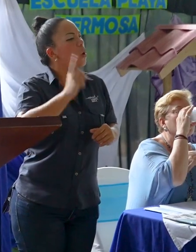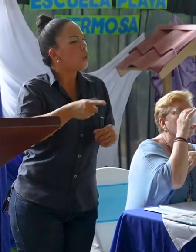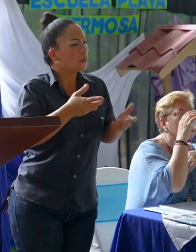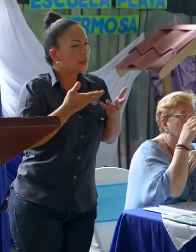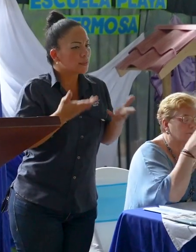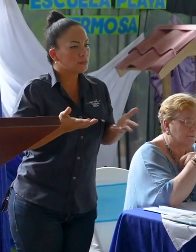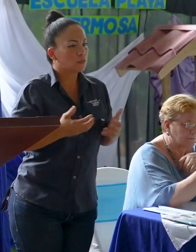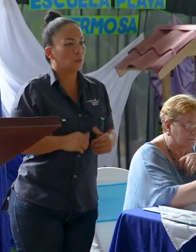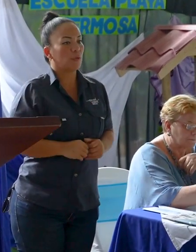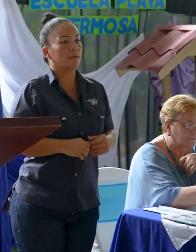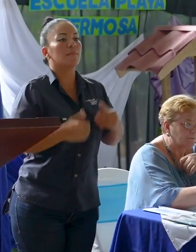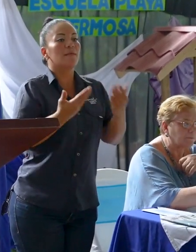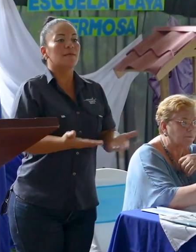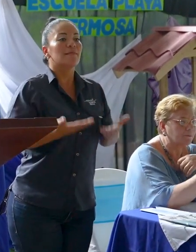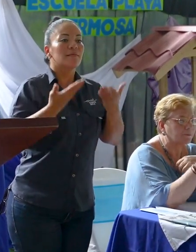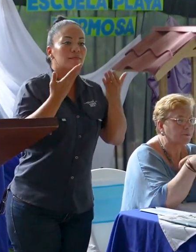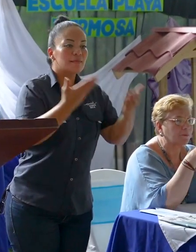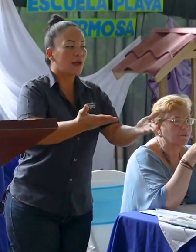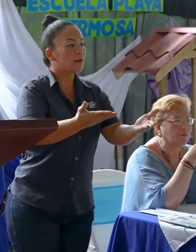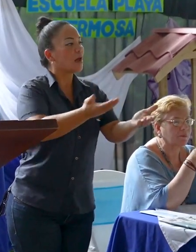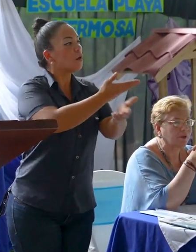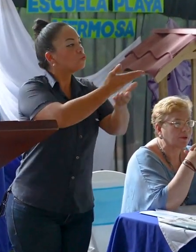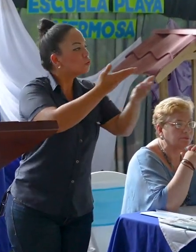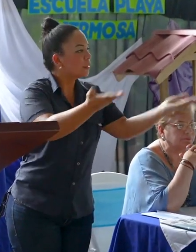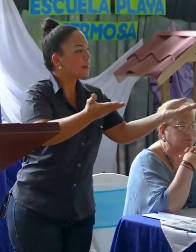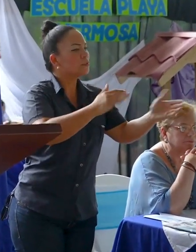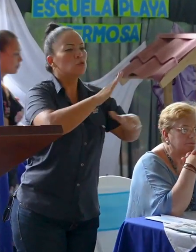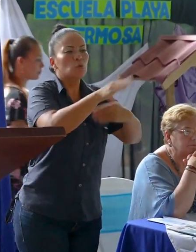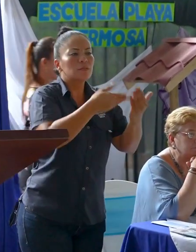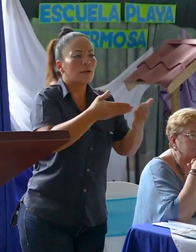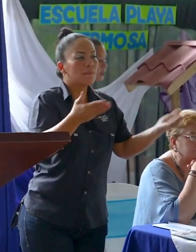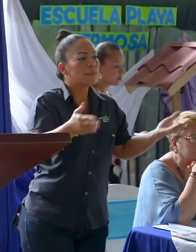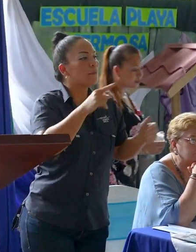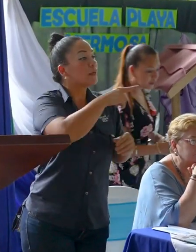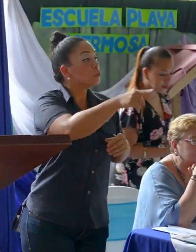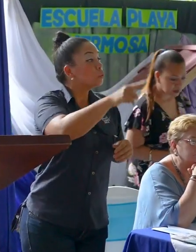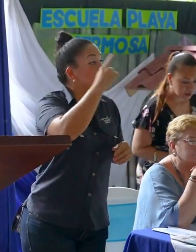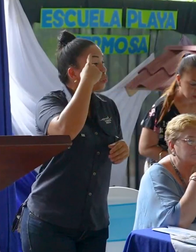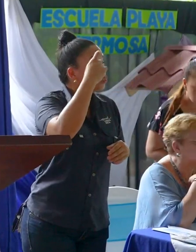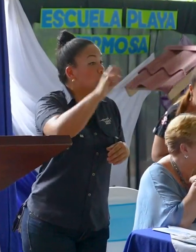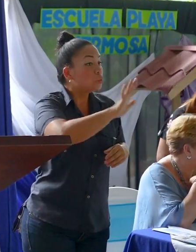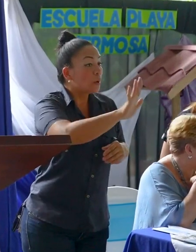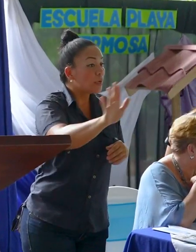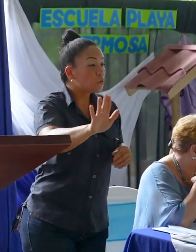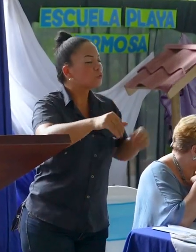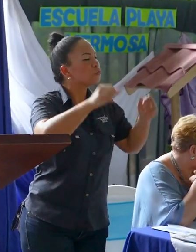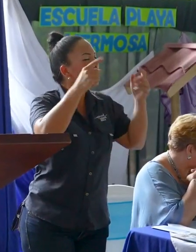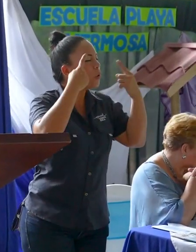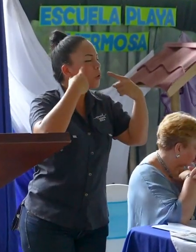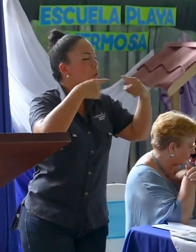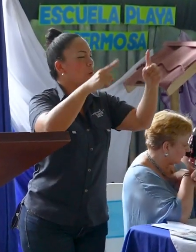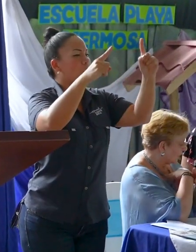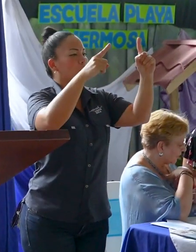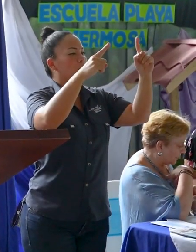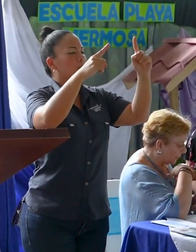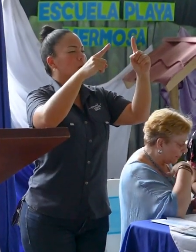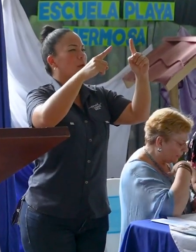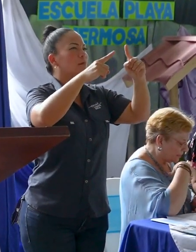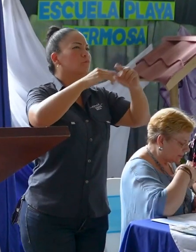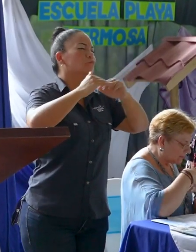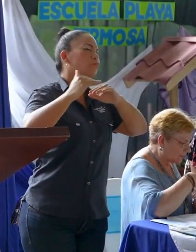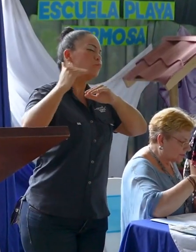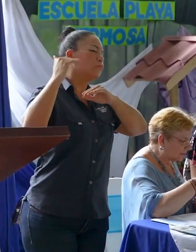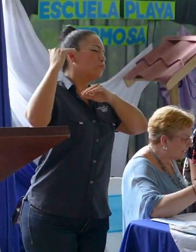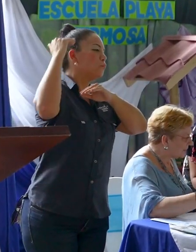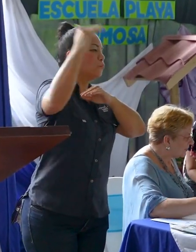obligación darle las alas para que sus sueños vuelen tan alto como